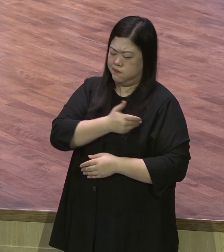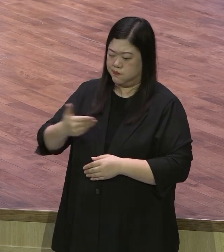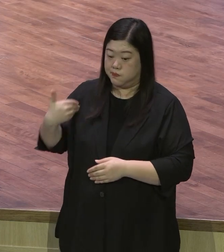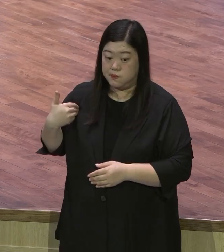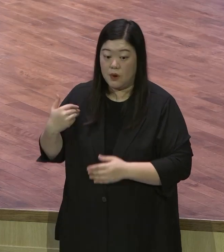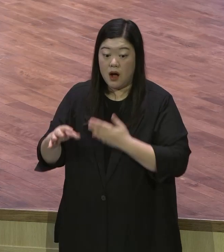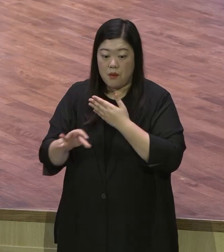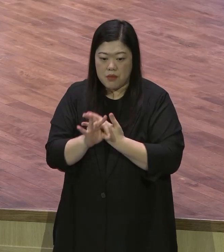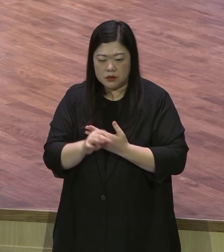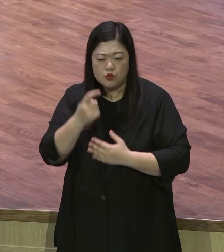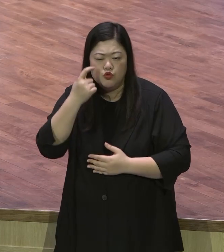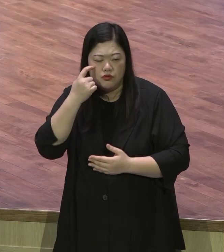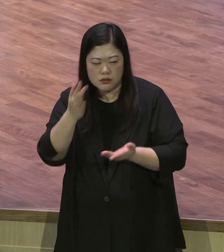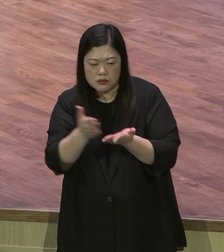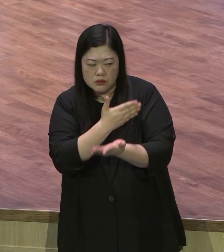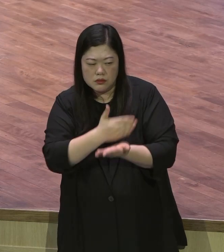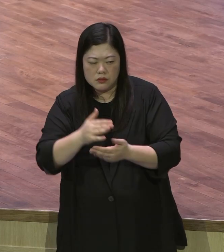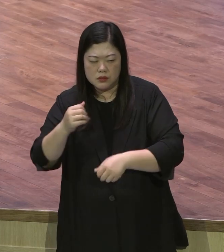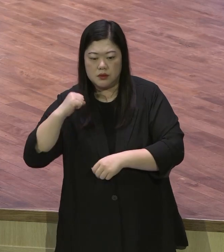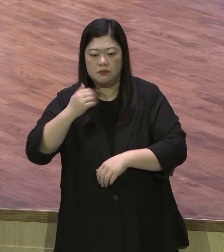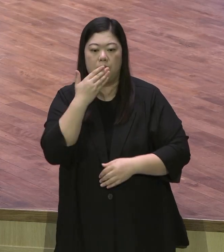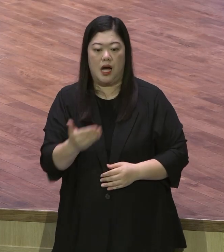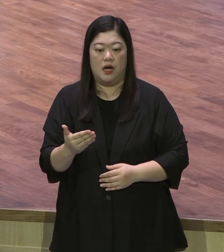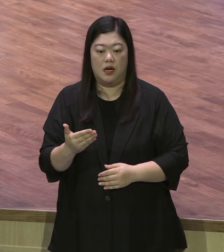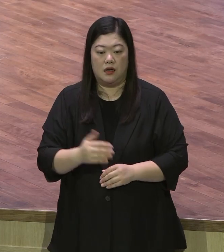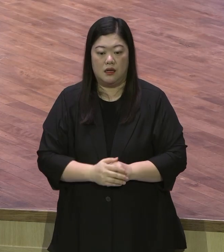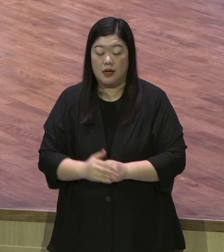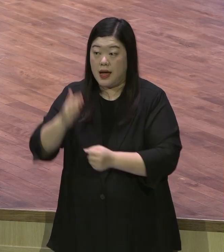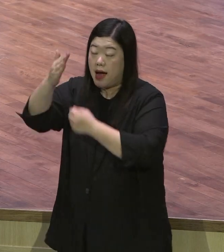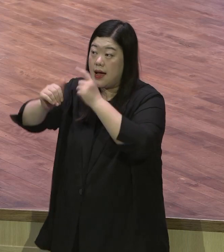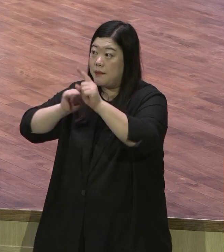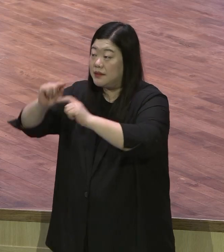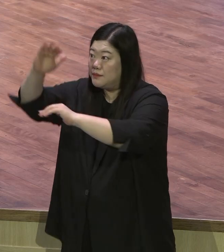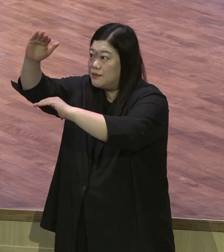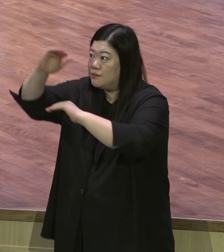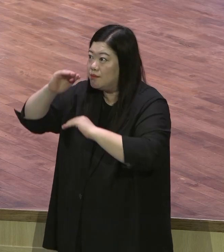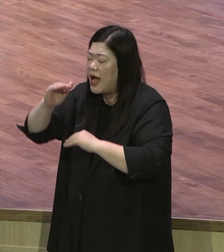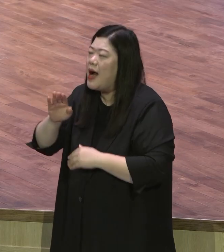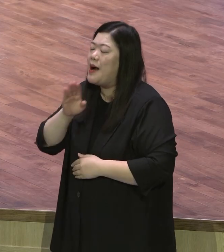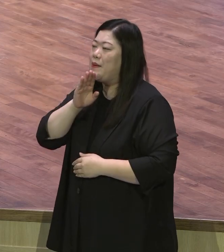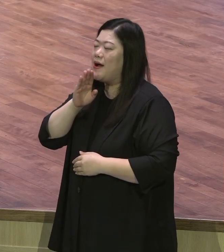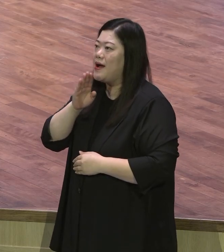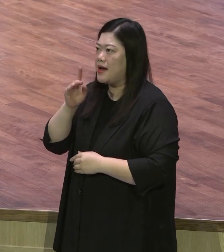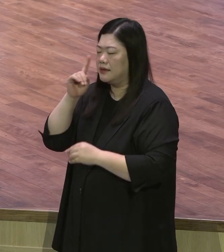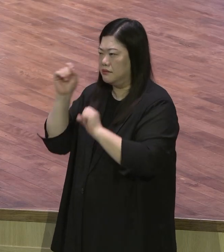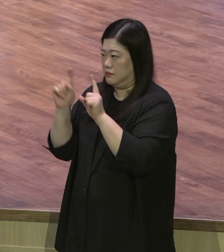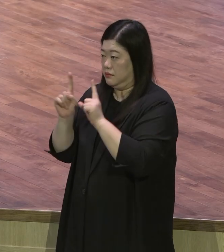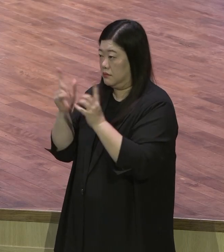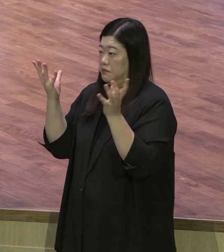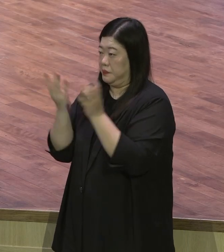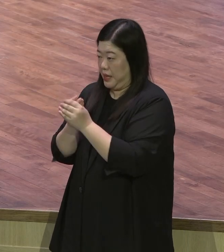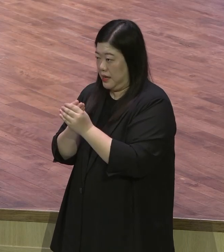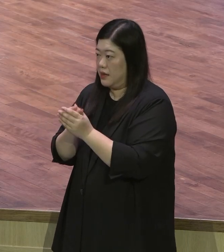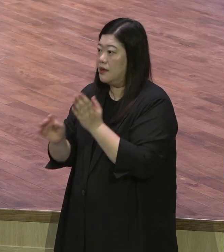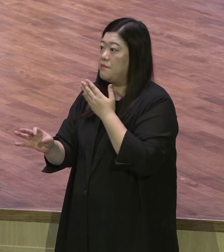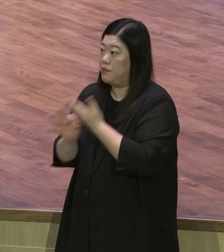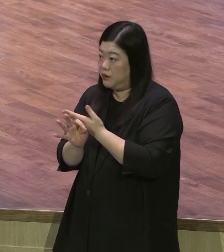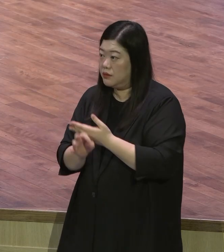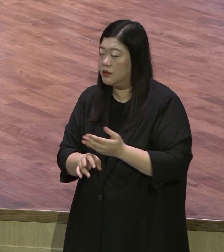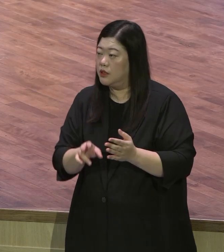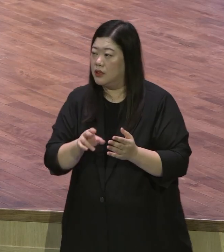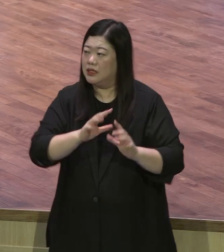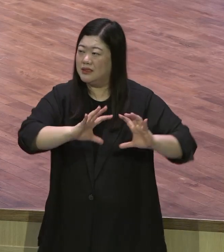영적 분별력이 생겨요. 하나님의 말씀을 잘 듣고요 이 말씀대로 잘 따라가는 사람은요 세상에서도